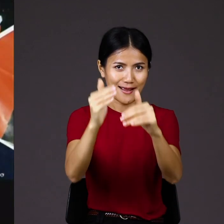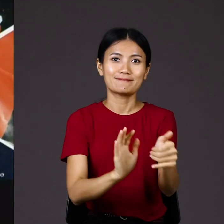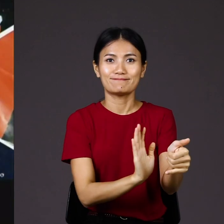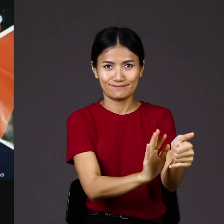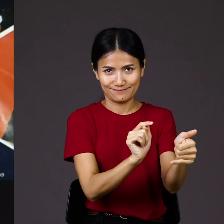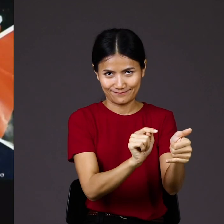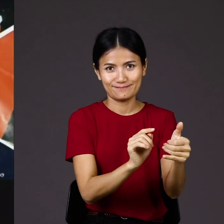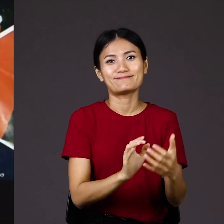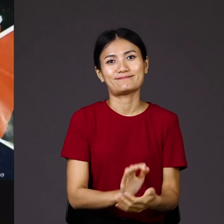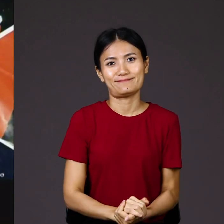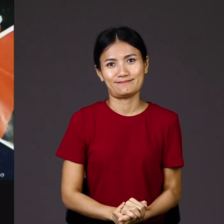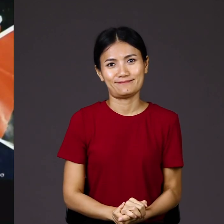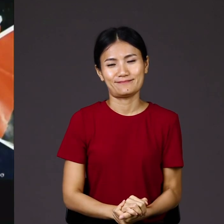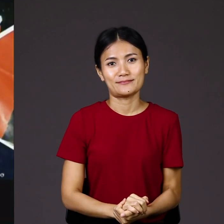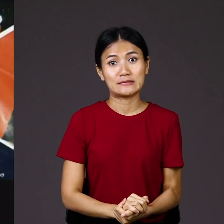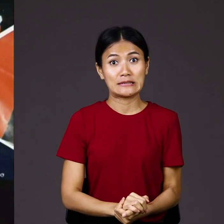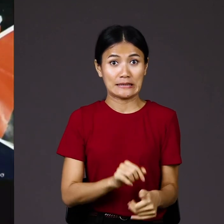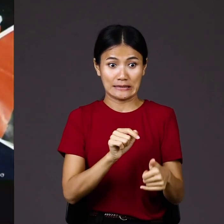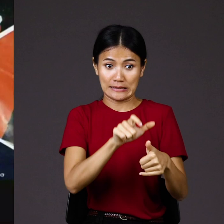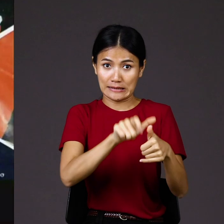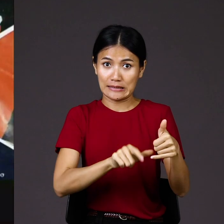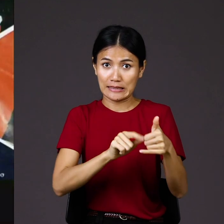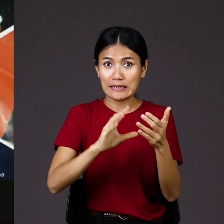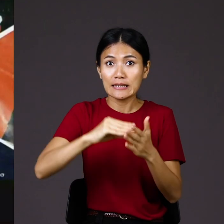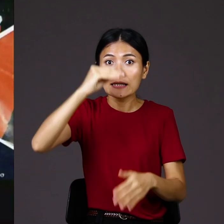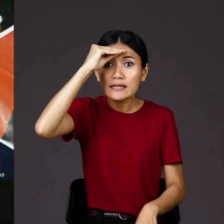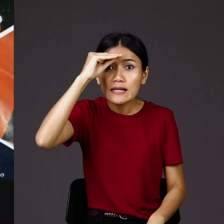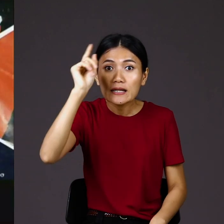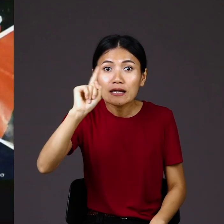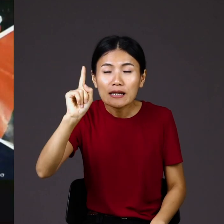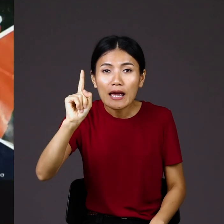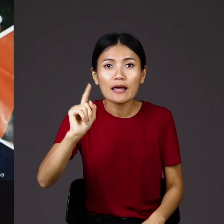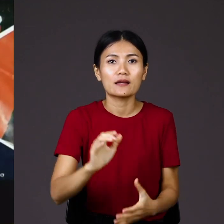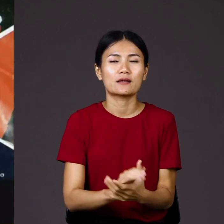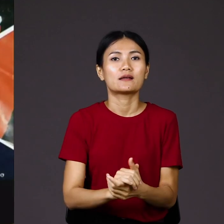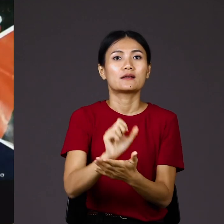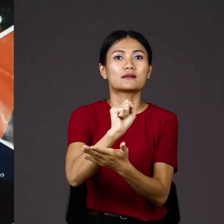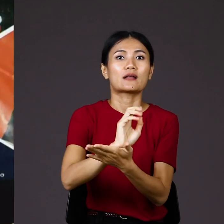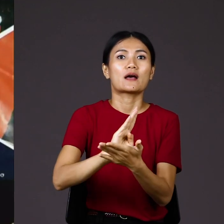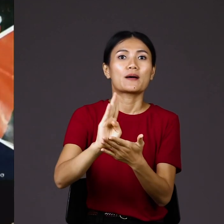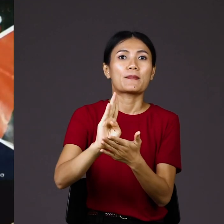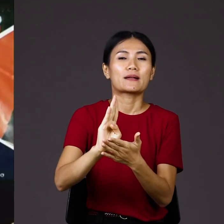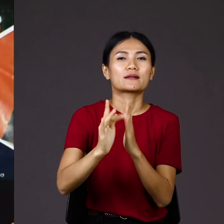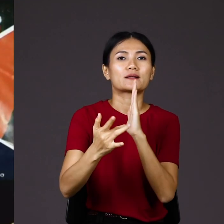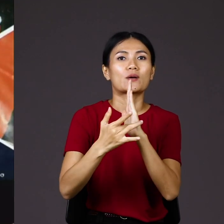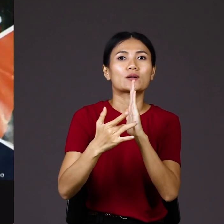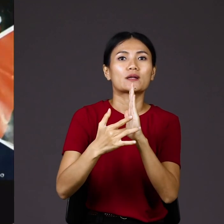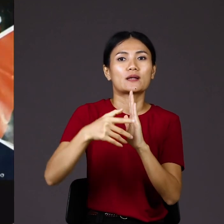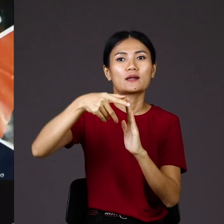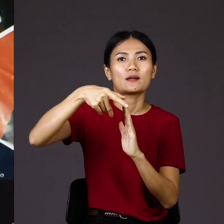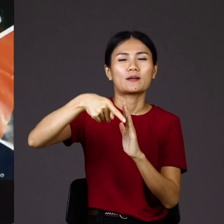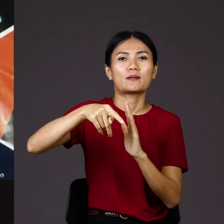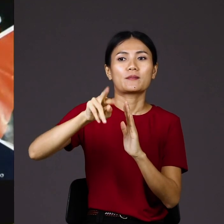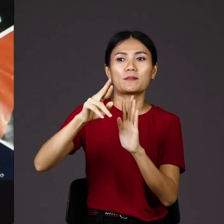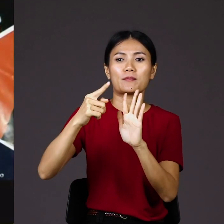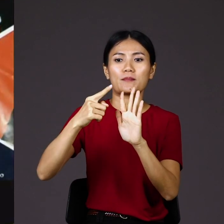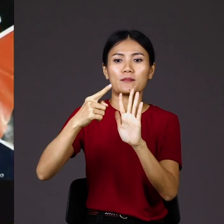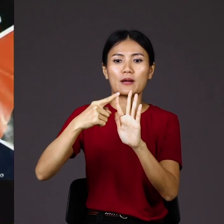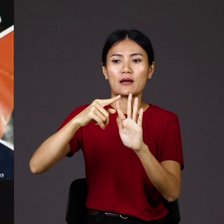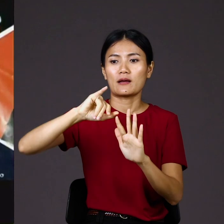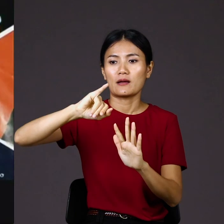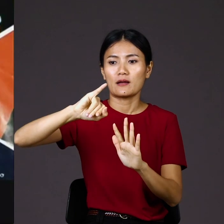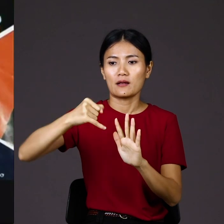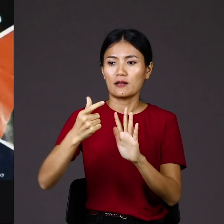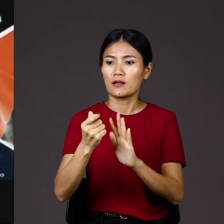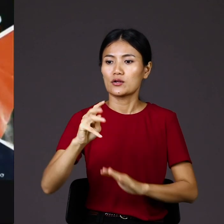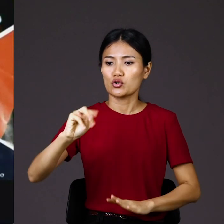าไพบูลย์กิจวรวุฒิจบการศึกษาจากสถาบันเทคโนโลยีพระจอม